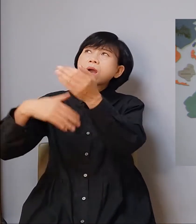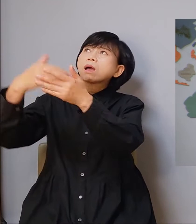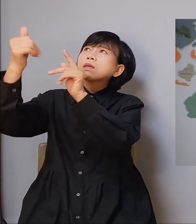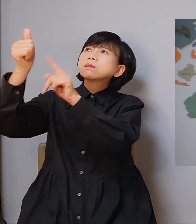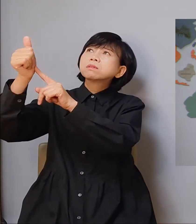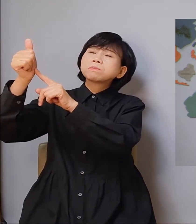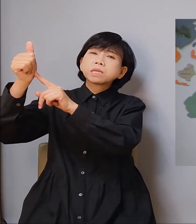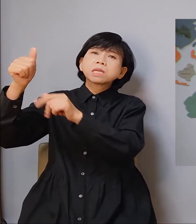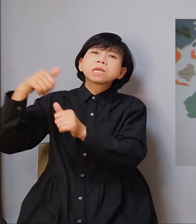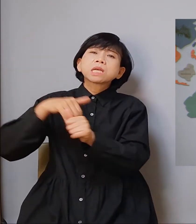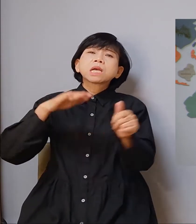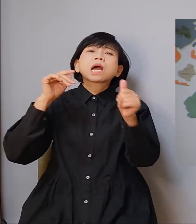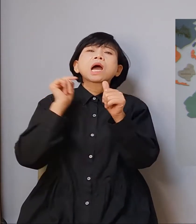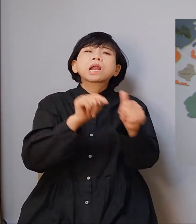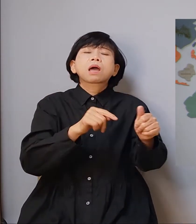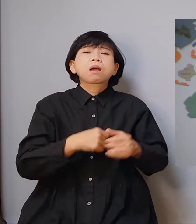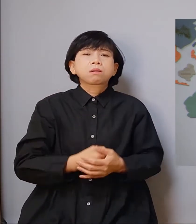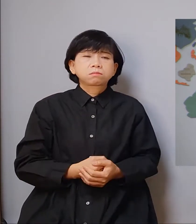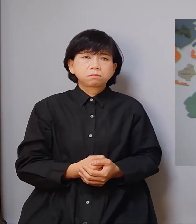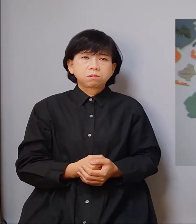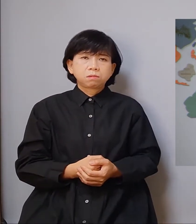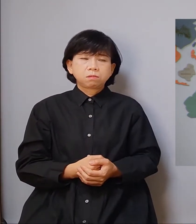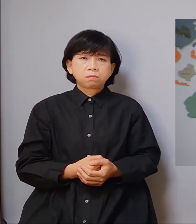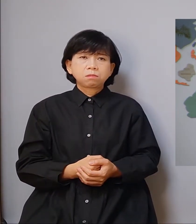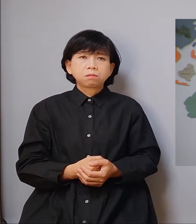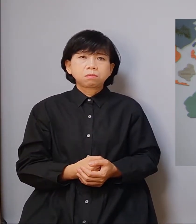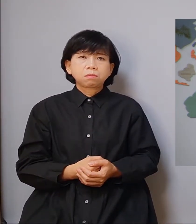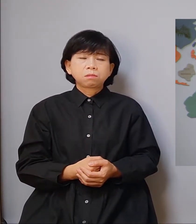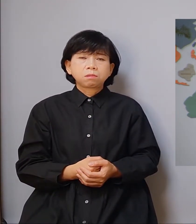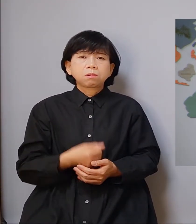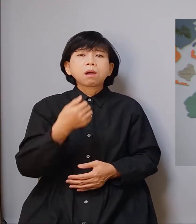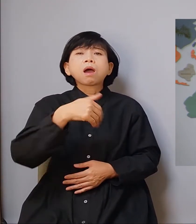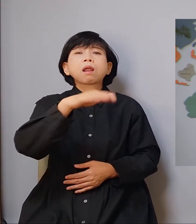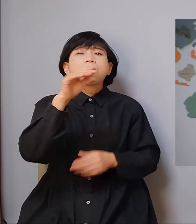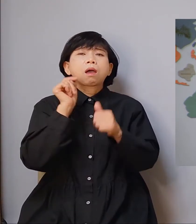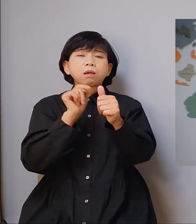거죠. 다른 말씀 안 하세요. 딱 두 글자, 가라.